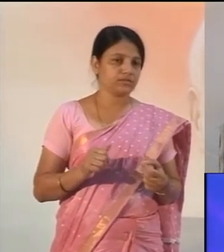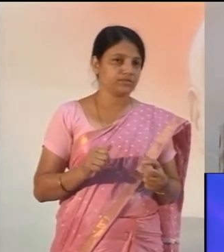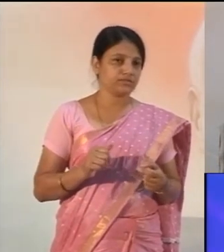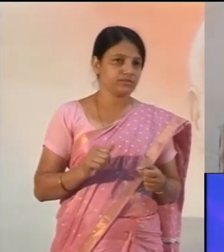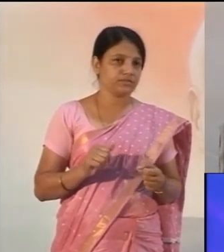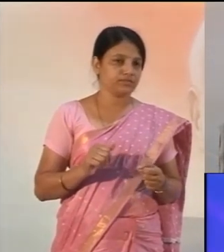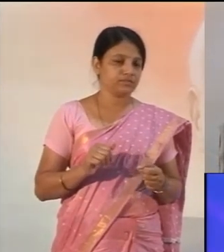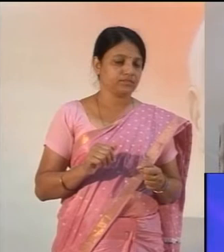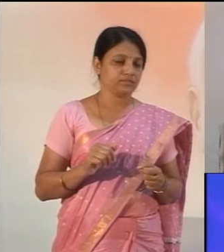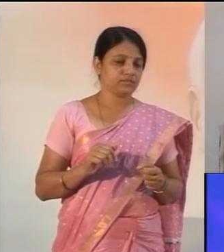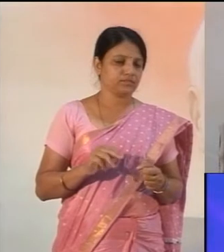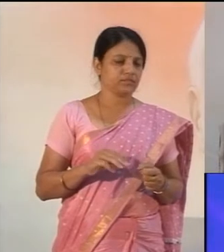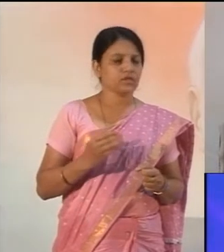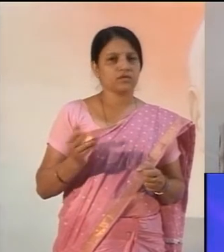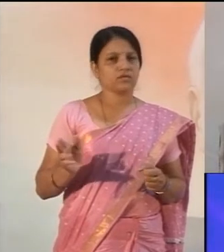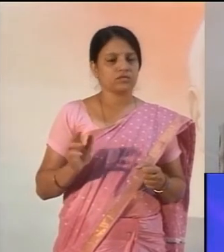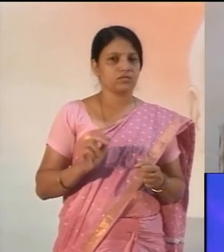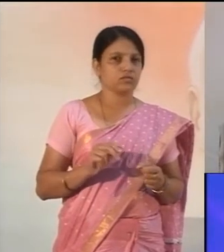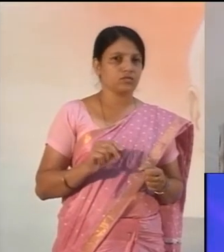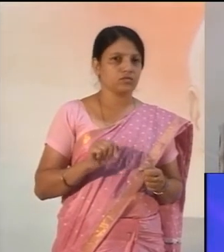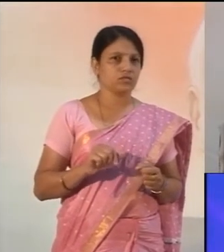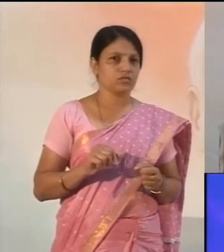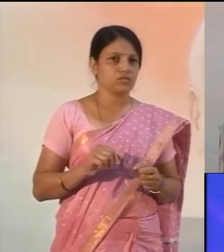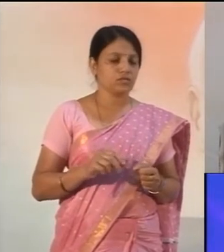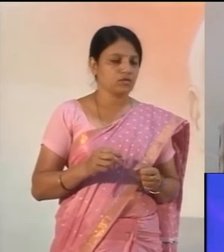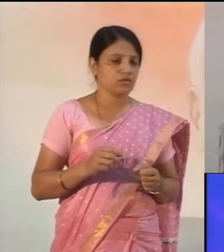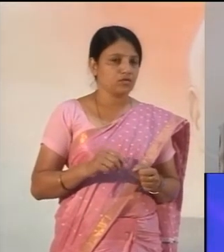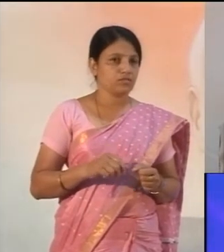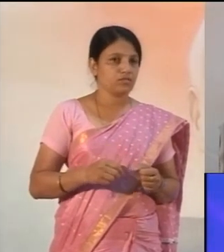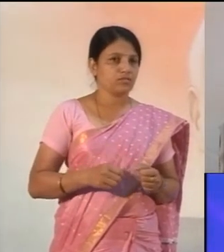कोई तो बहुत महान बन जाता है